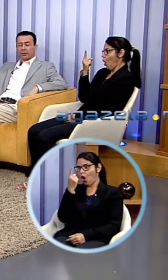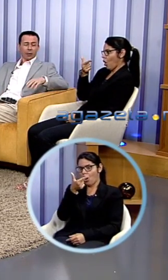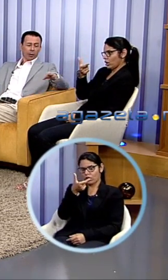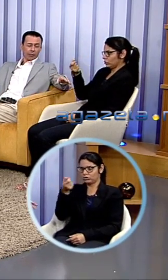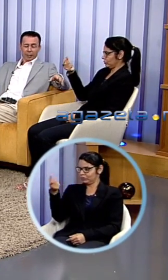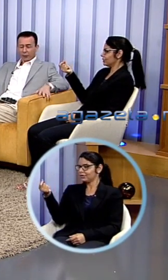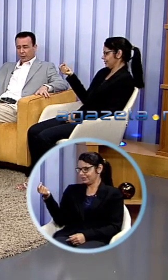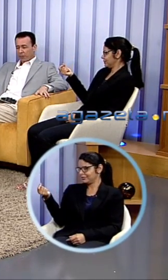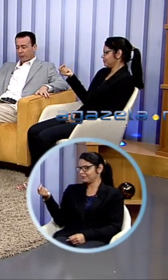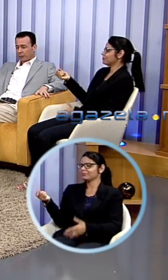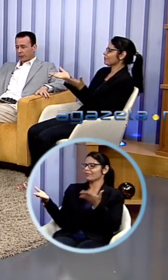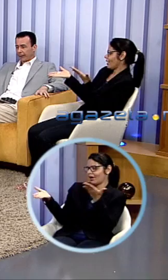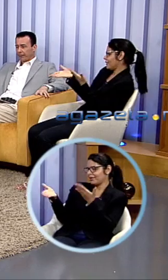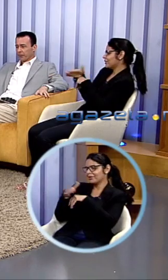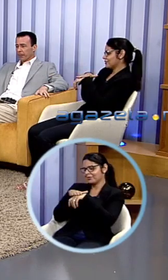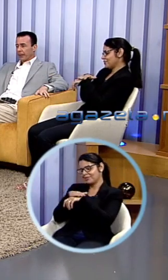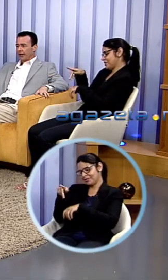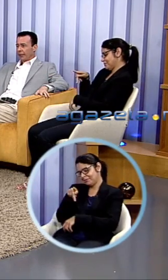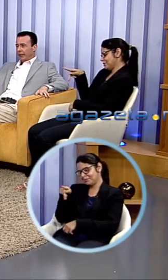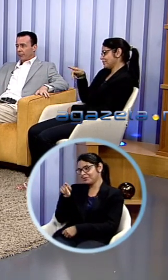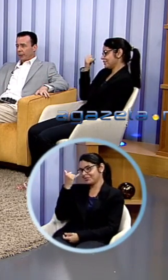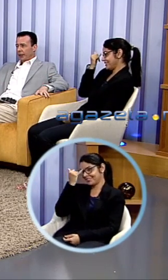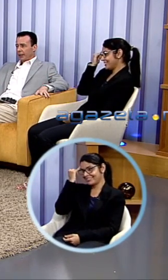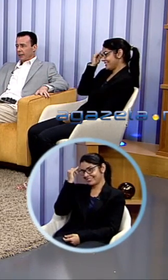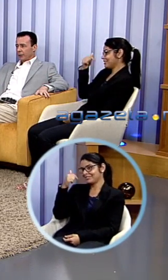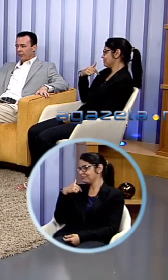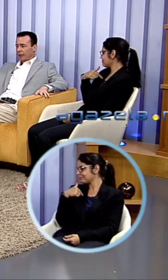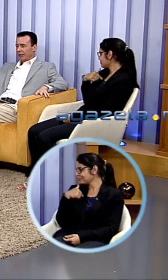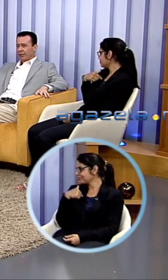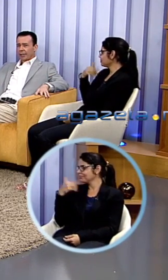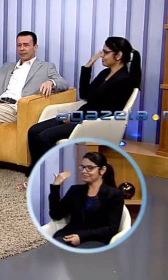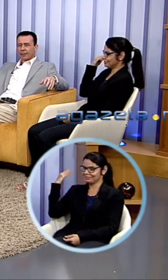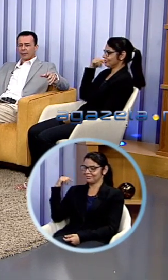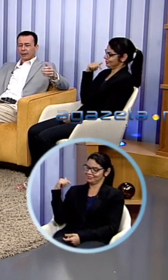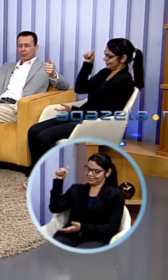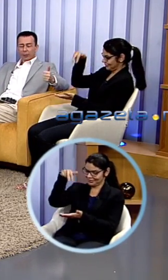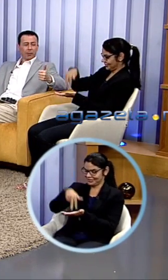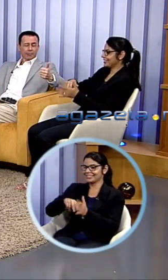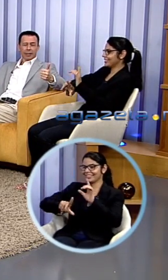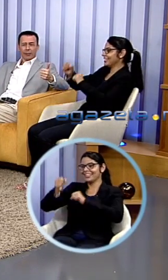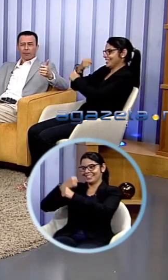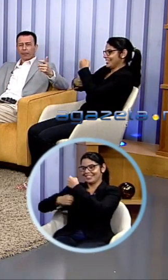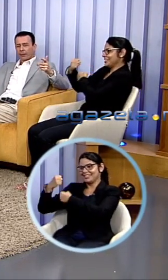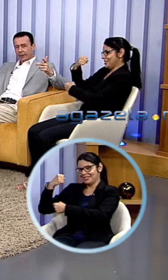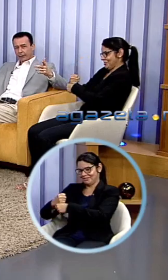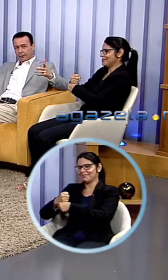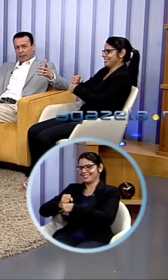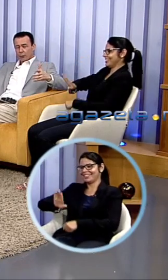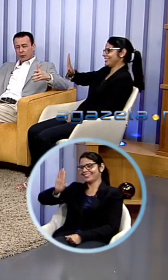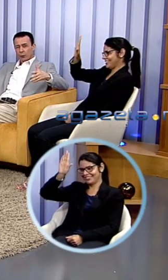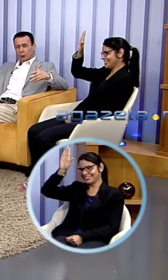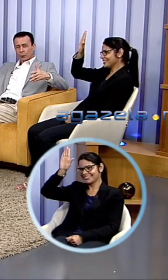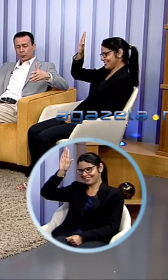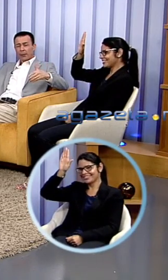Muito expressivo agora eu quero conversar com a professora aqui que foi quem esteve aqui na TV Gazeta no ano passado né